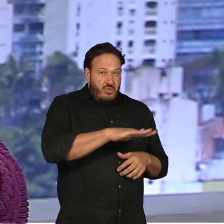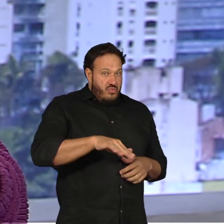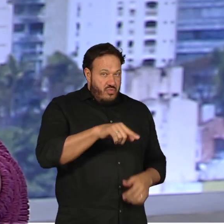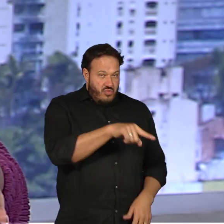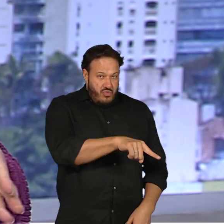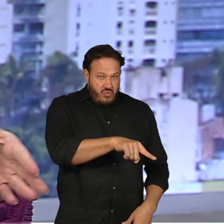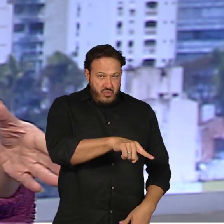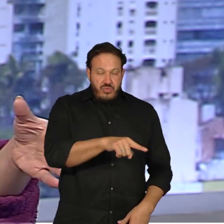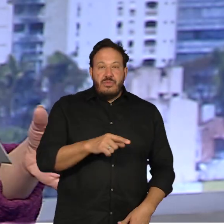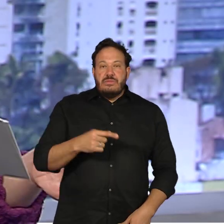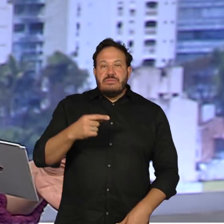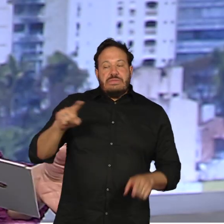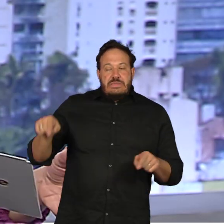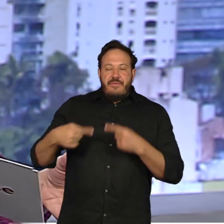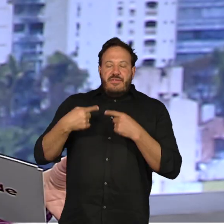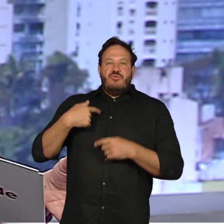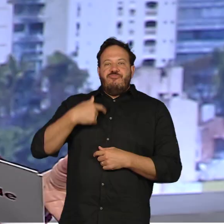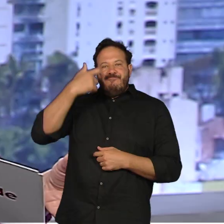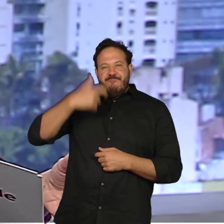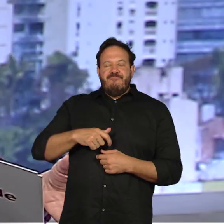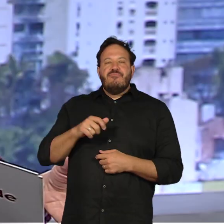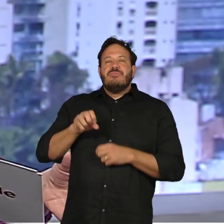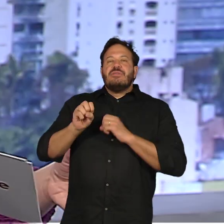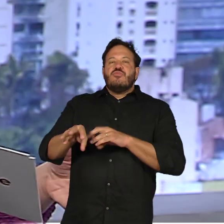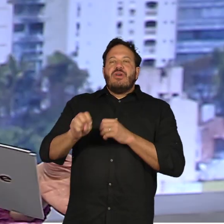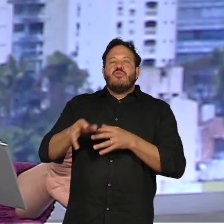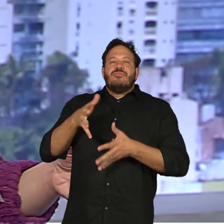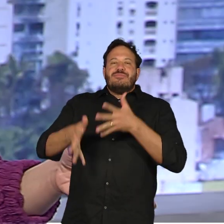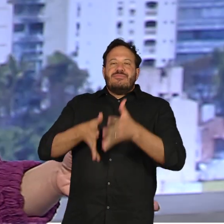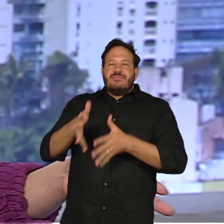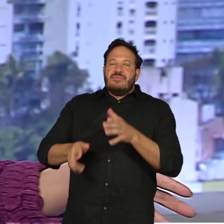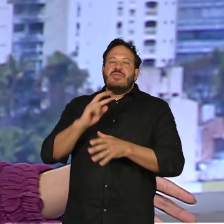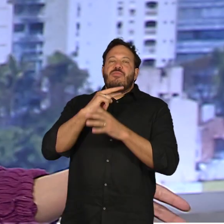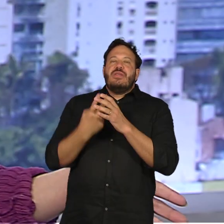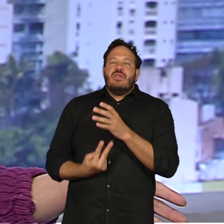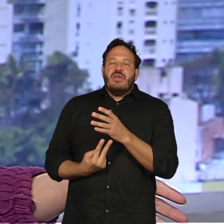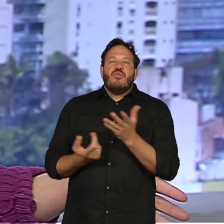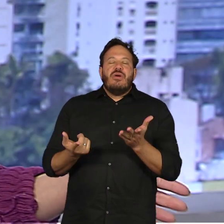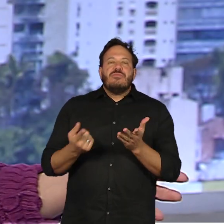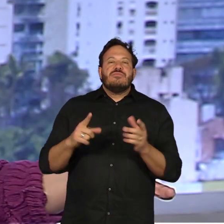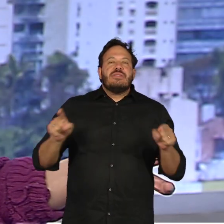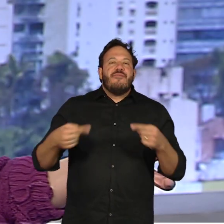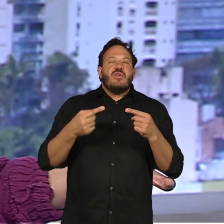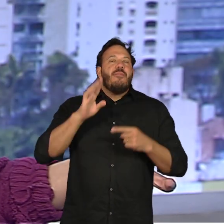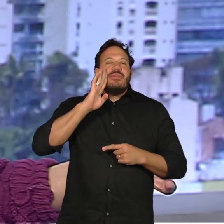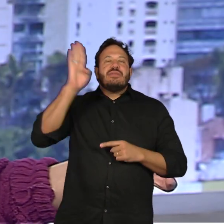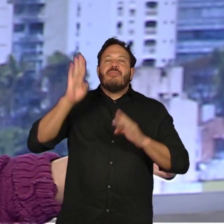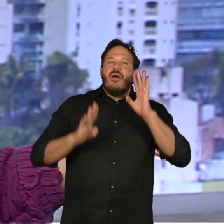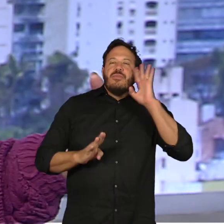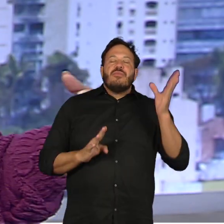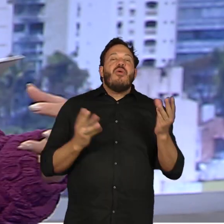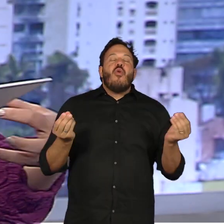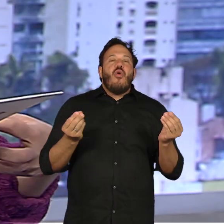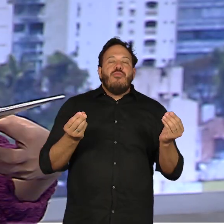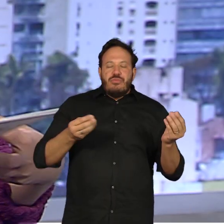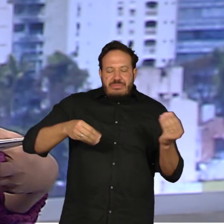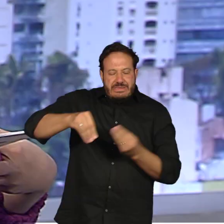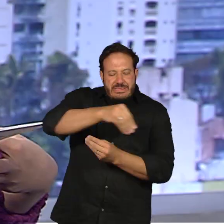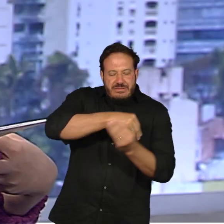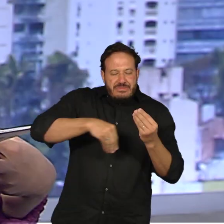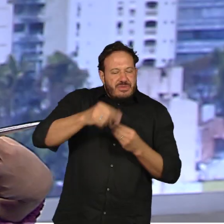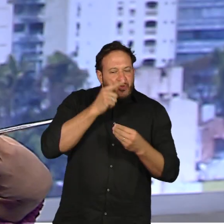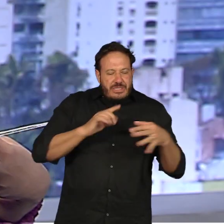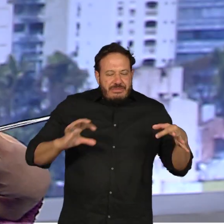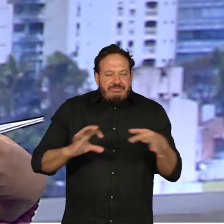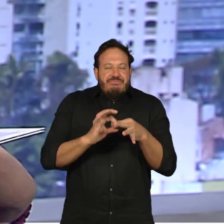e o desafio do educador de ensino bilíngue. Quais são os principais de cada um e como juntar tudo isso e